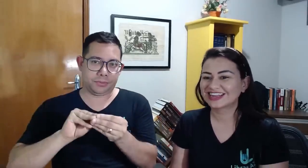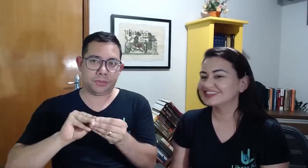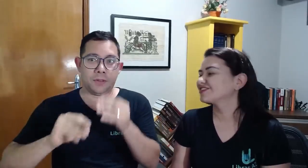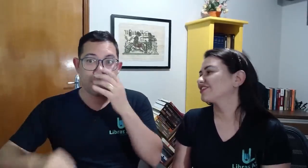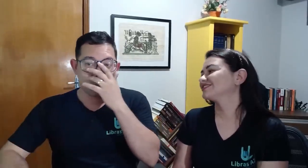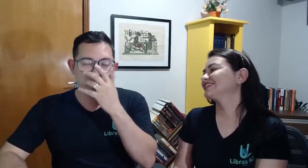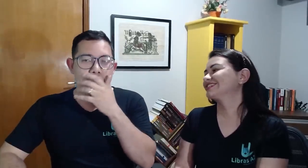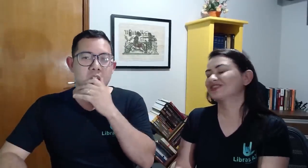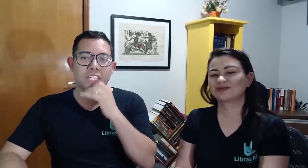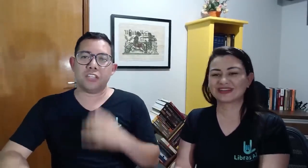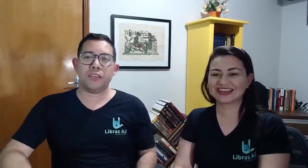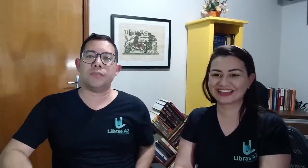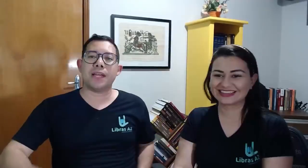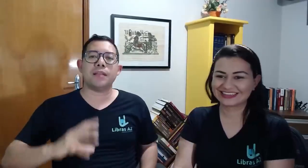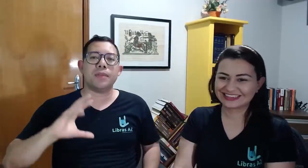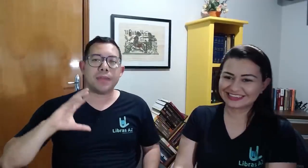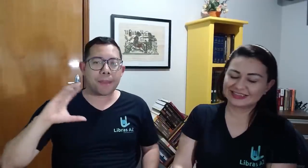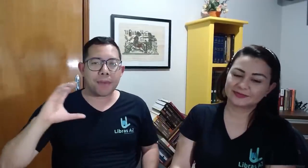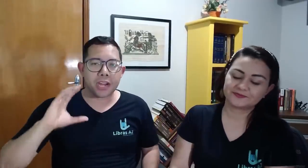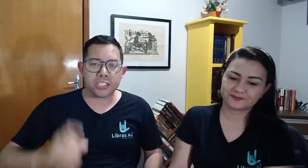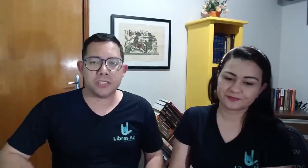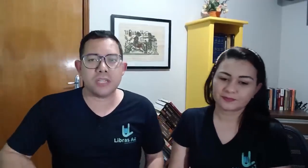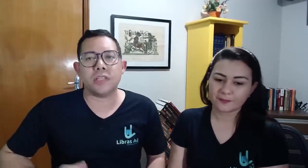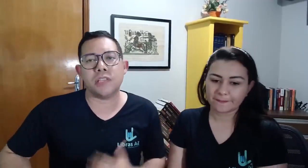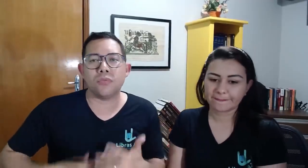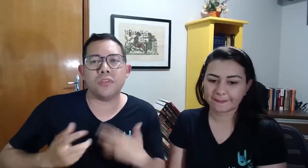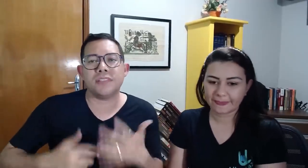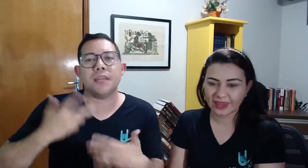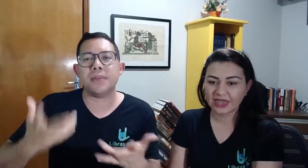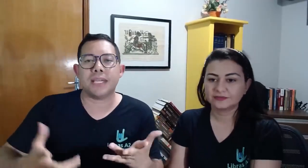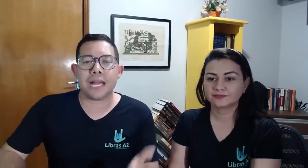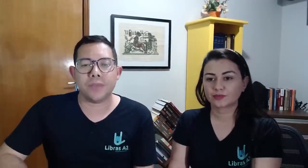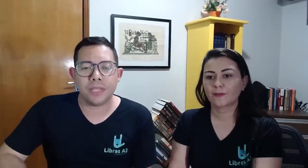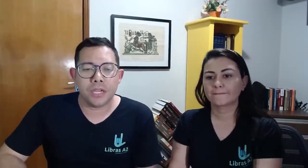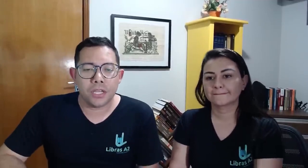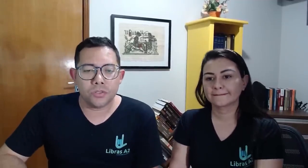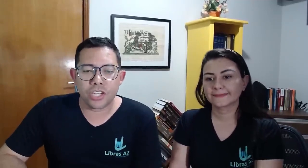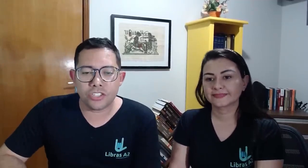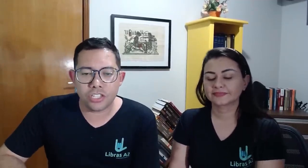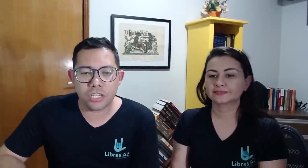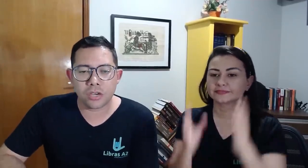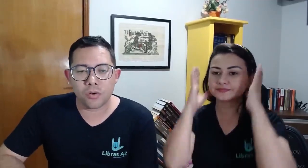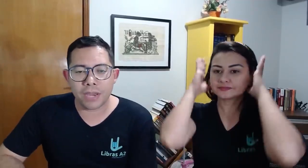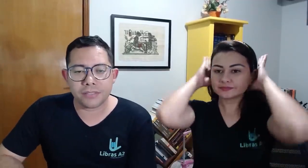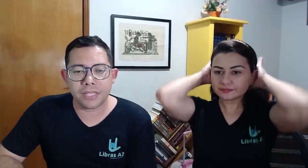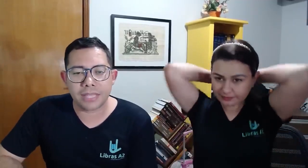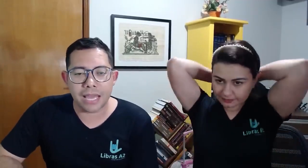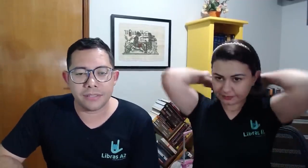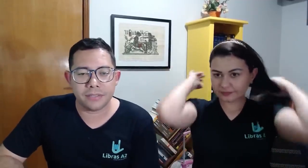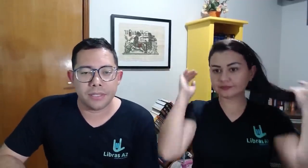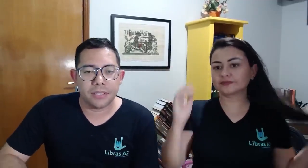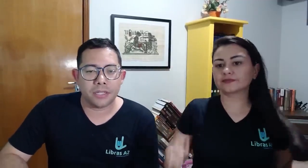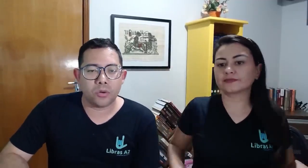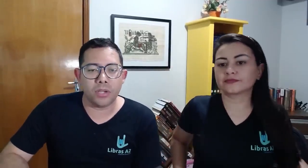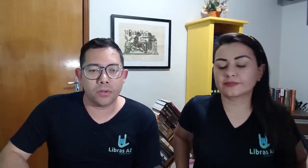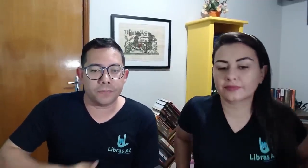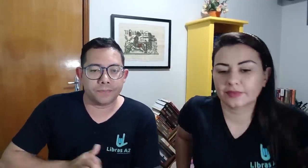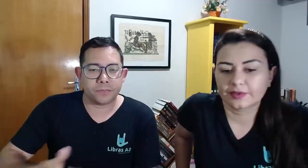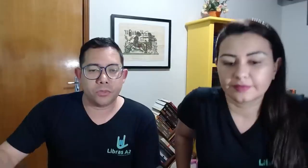3 horas, né? Isso, a gente fez mais a primeira parte, certo? A segunda vai ser aplicada aí no dia a dia, com mais detalhes. Tranquilo? Muito